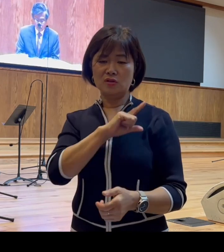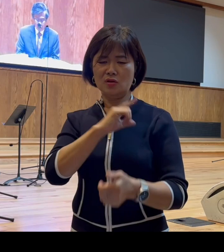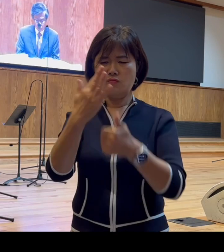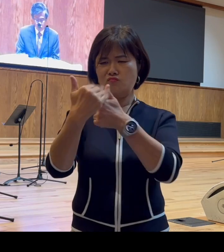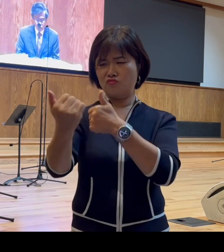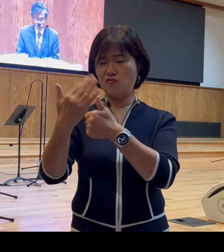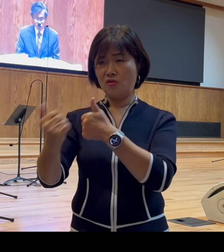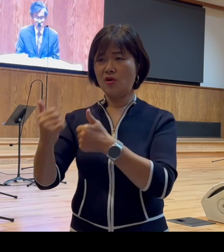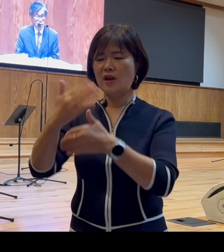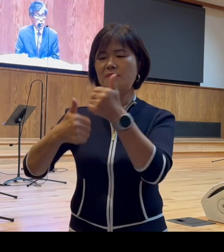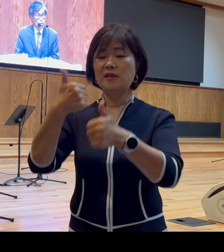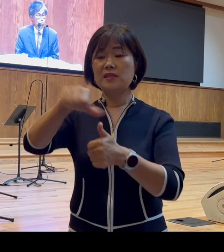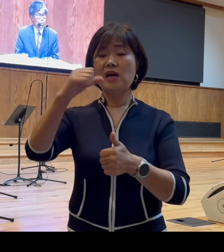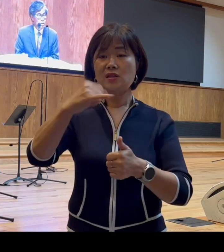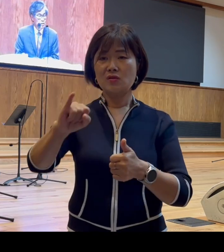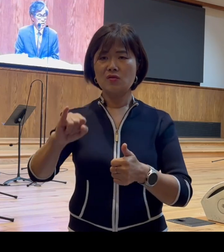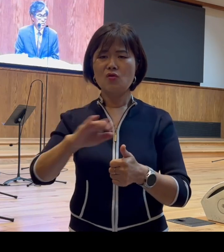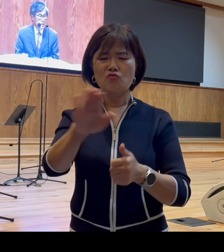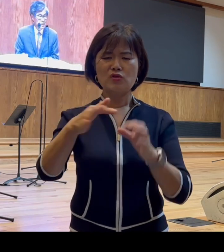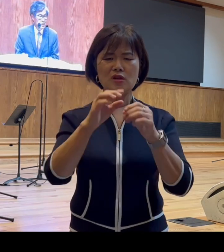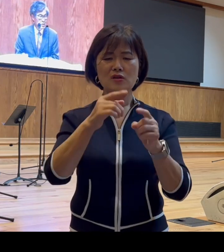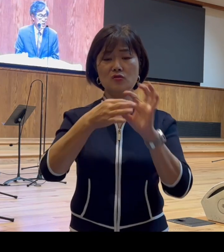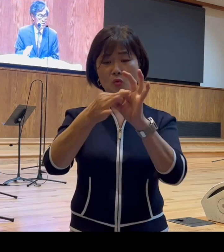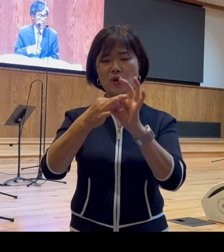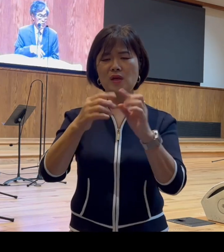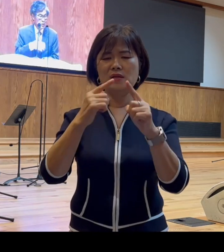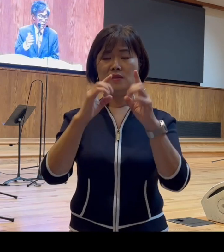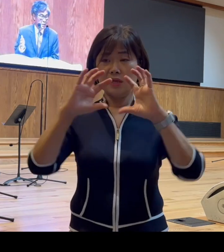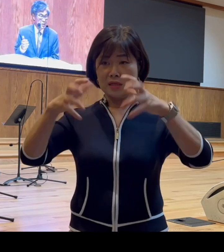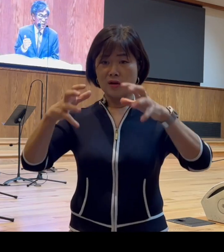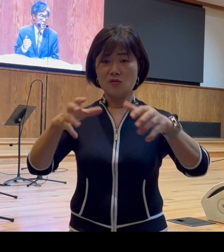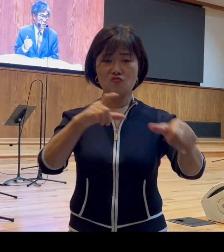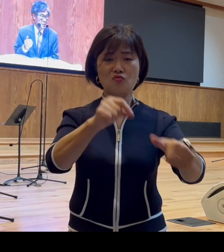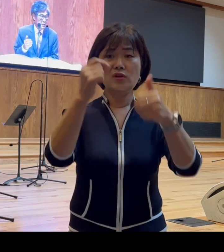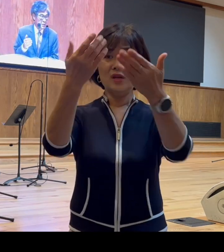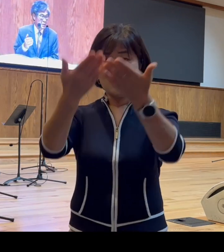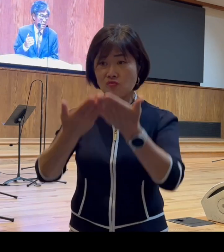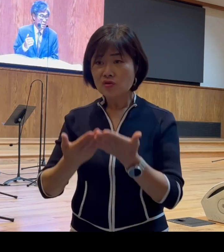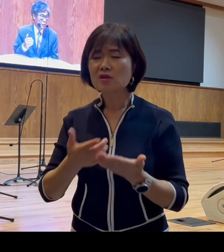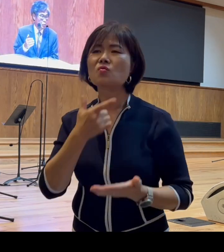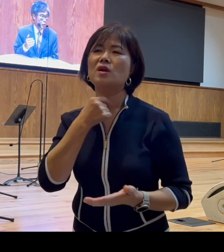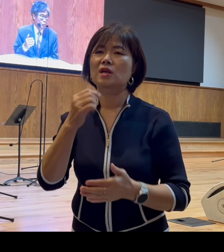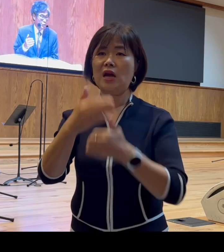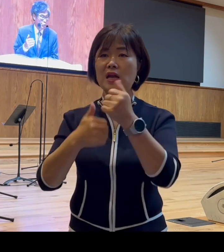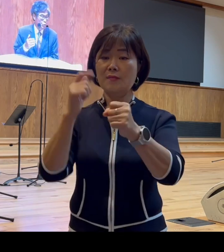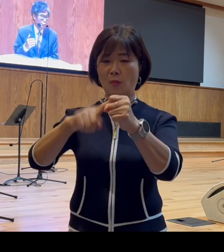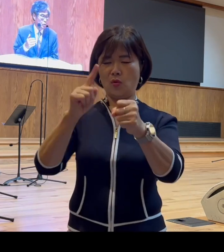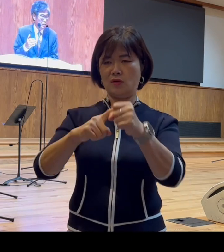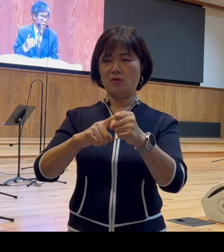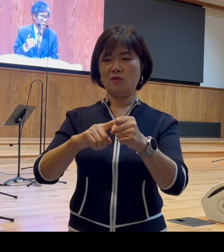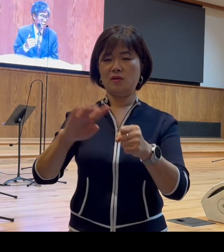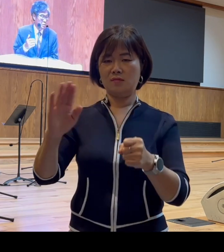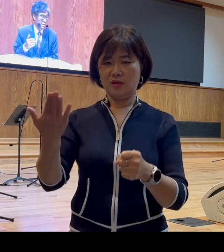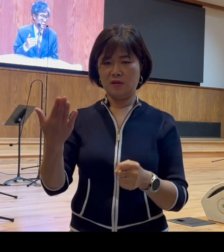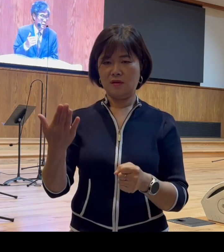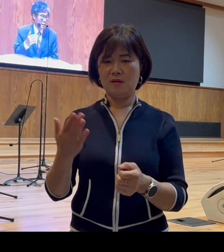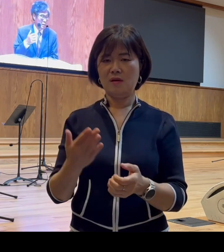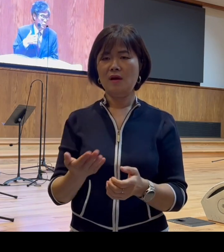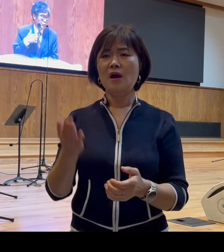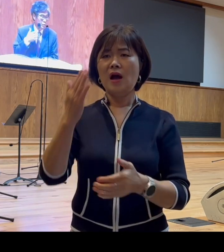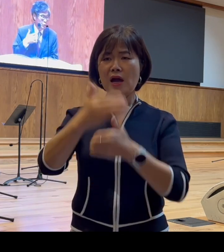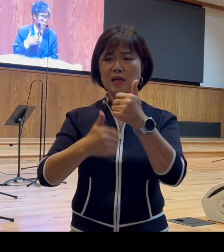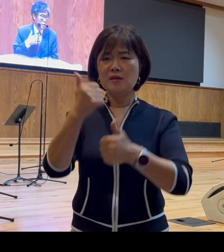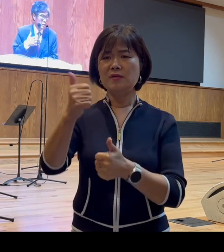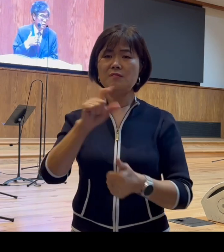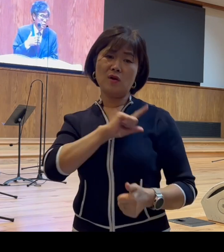하나님의 자녀 삼으시고 우리를 통해 세상이 구원하시기를 바라는, 이게 뭐 이제 큰 틀 아니에요. 그러니까 하나님의 구원이 우리에게서 최종적이지 않다는 거예요. 그러니까